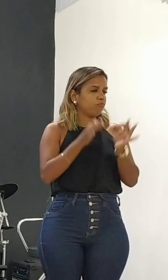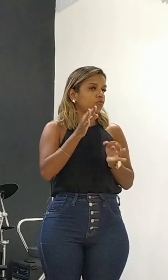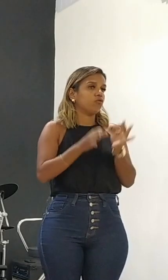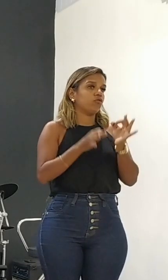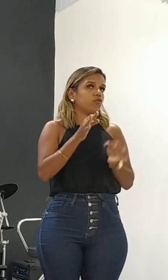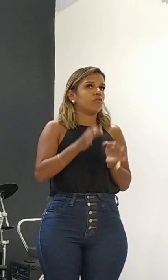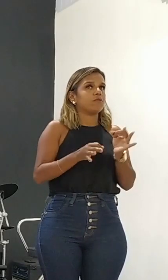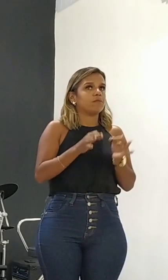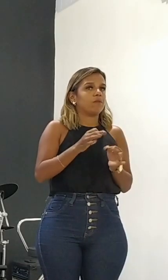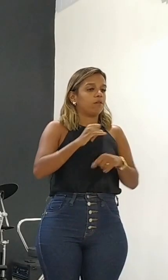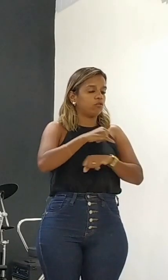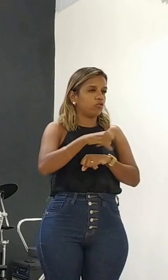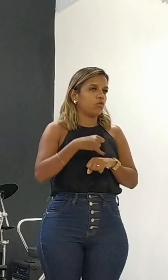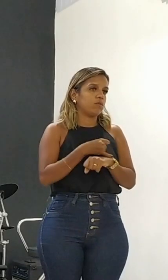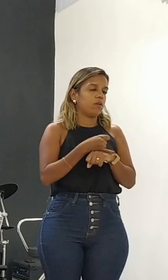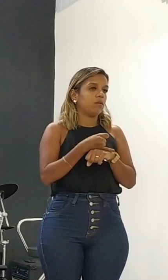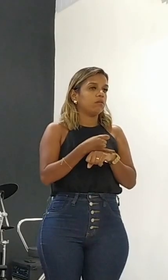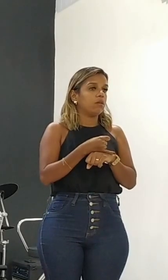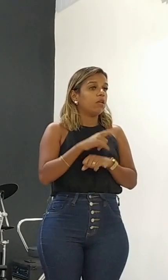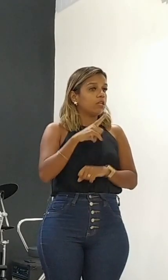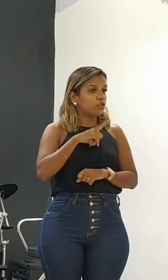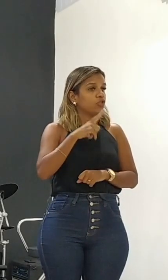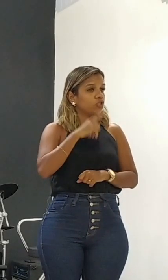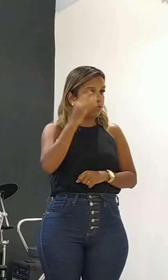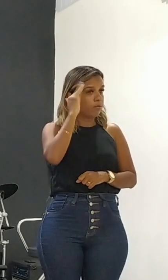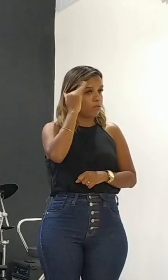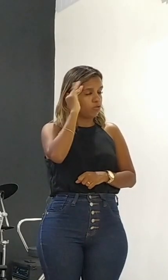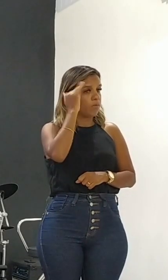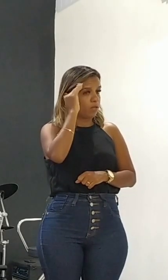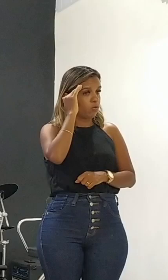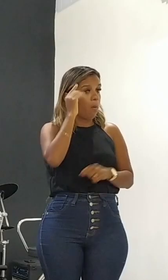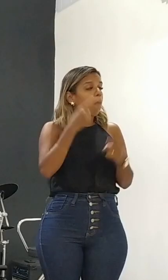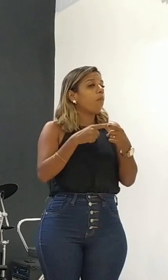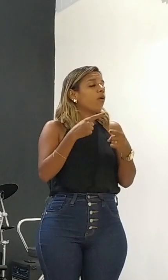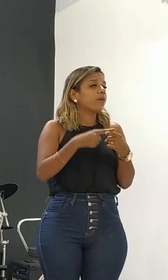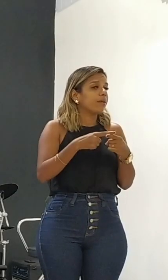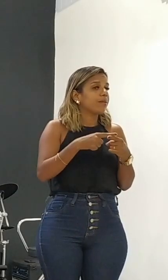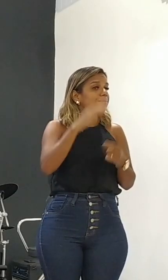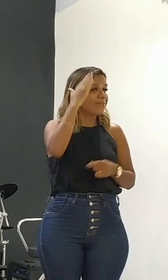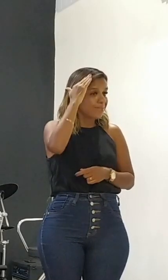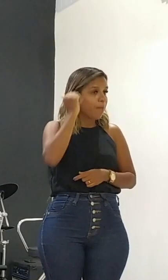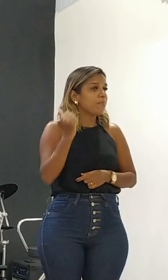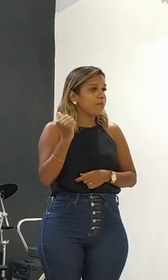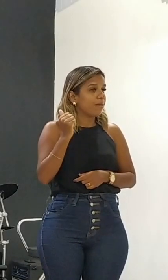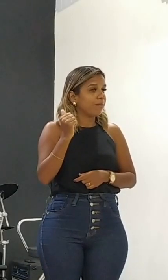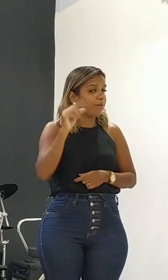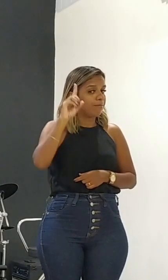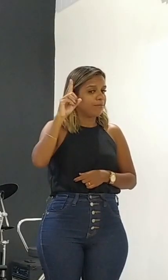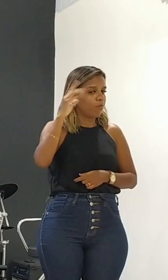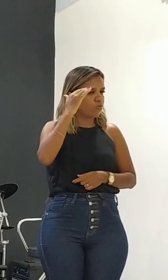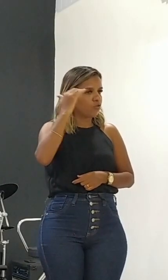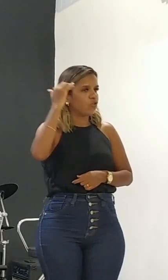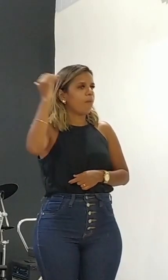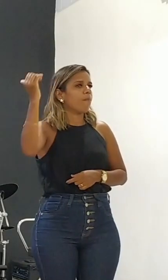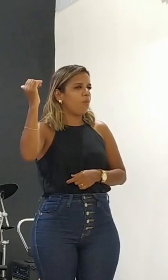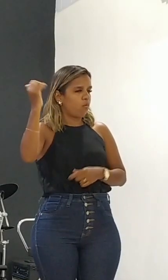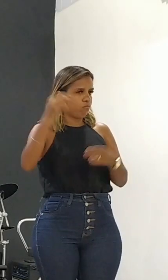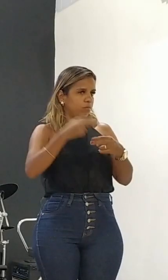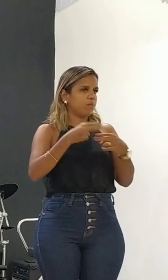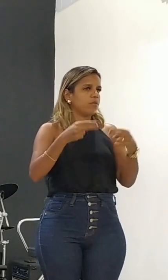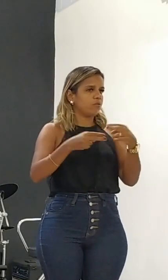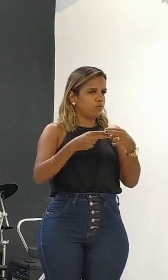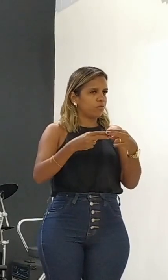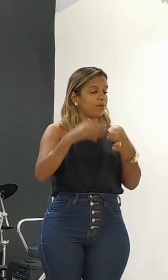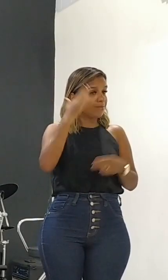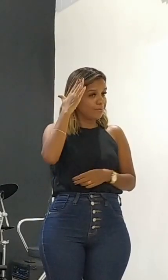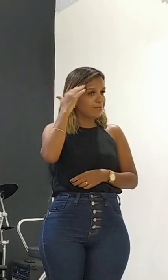chamou ele tinha consciência disso, foi Deus. Quando você tem consciência de quem te chamou, quando você tem consciência de